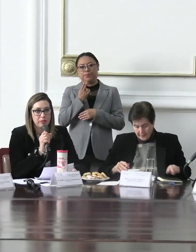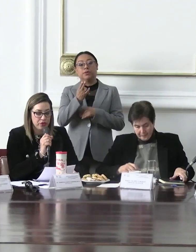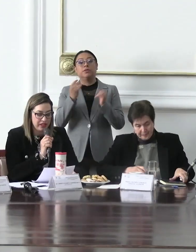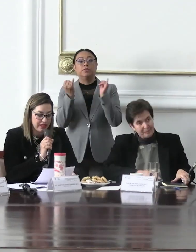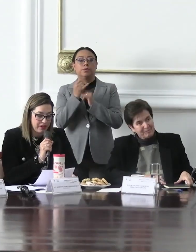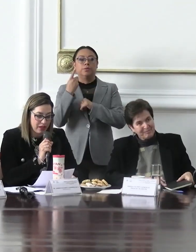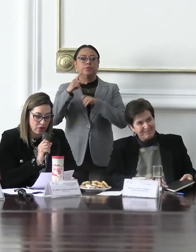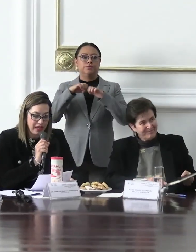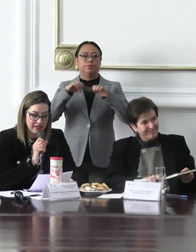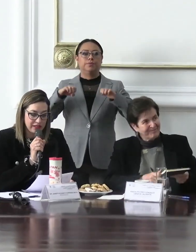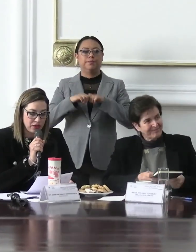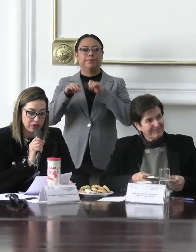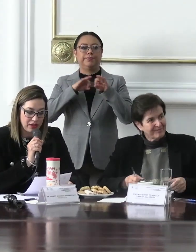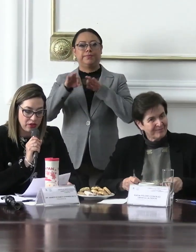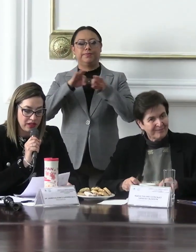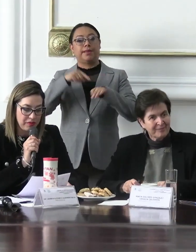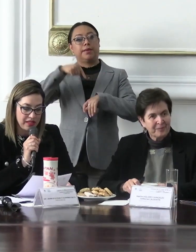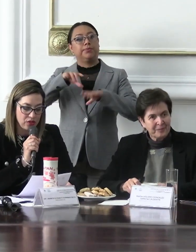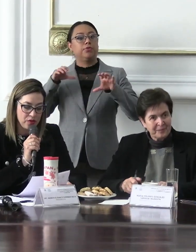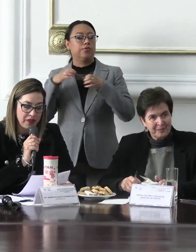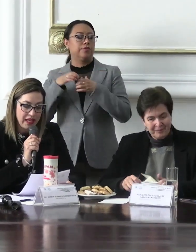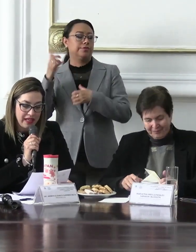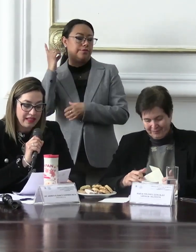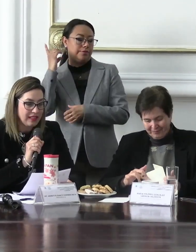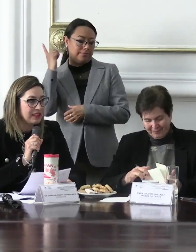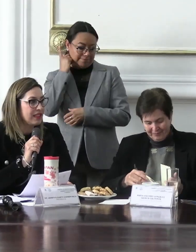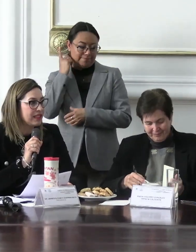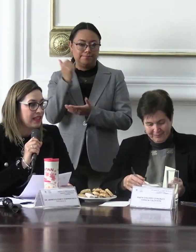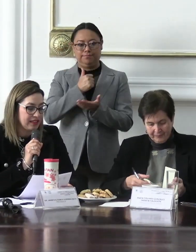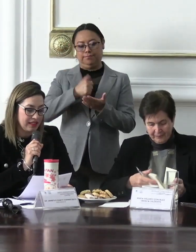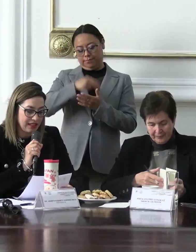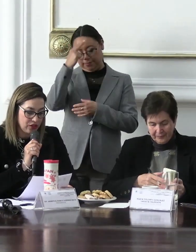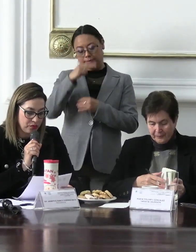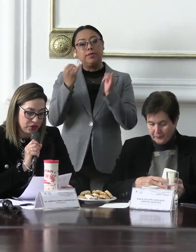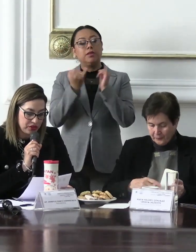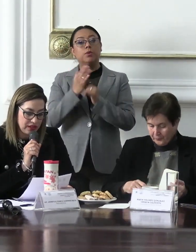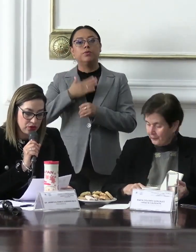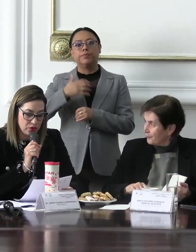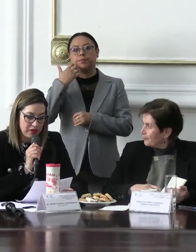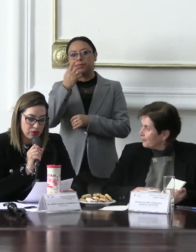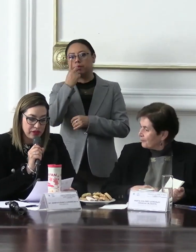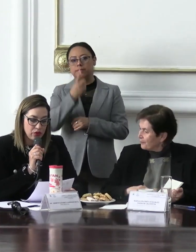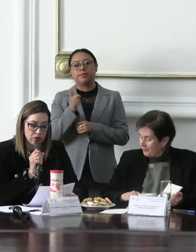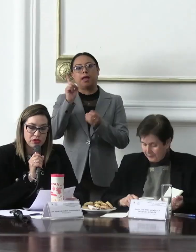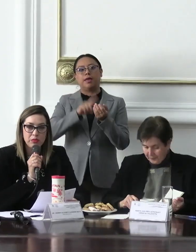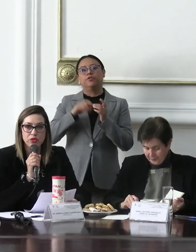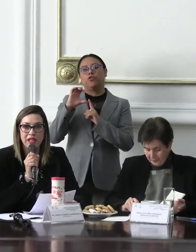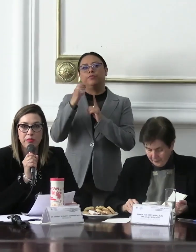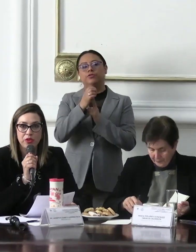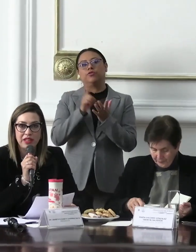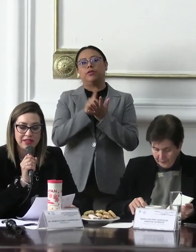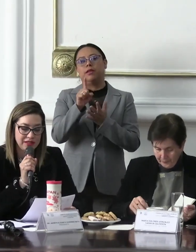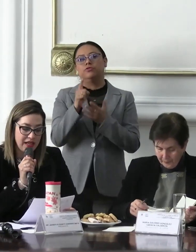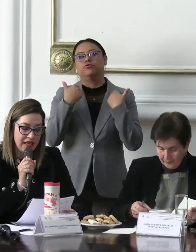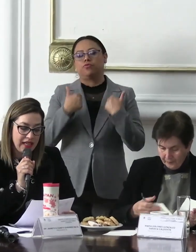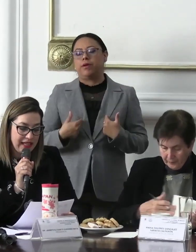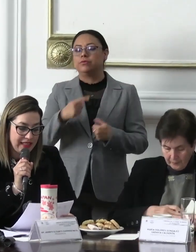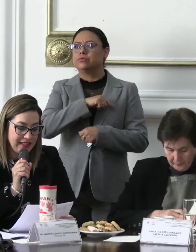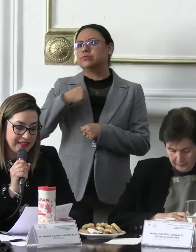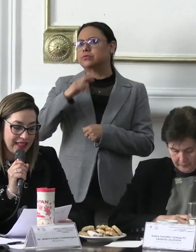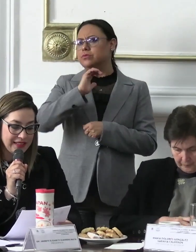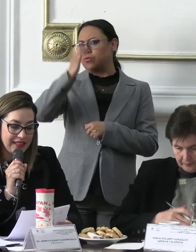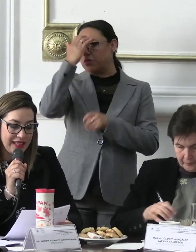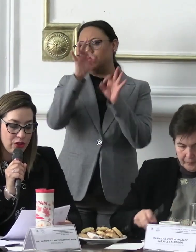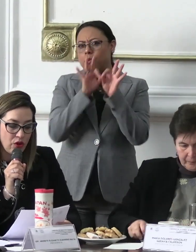su equipo de trabajo a este Congreso de la Ciudad de México y decirle que desde la Comisión de Derechos Humanos reconocemos la importancia